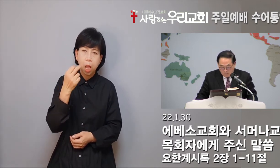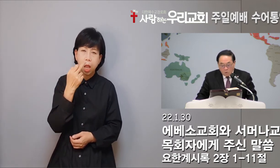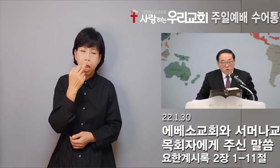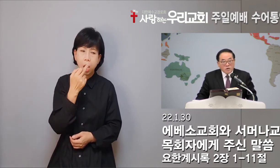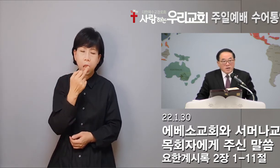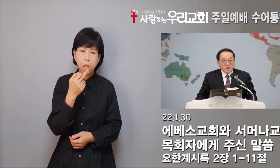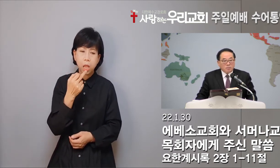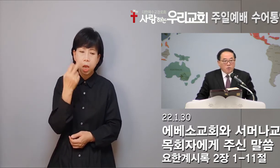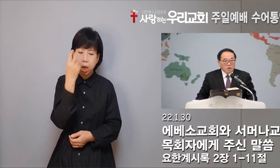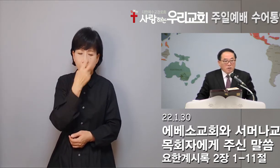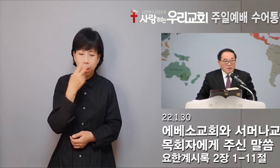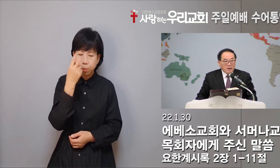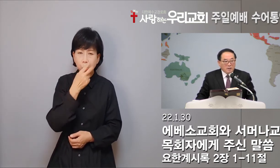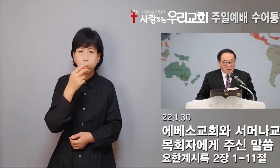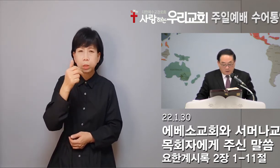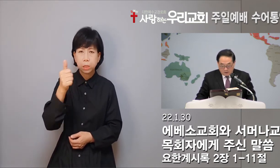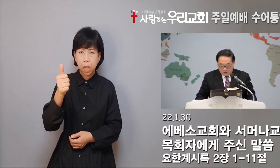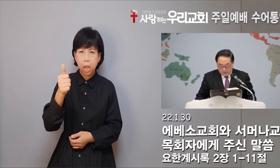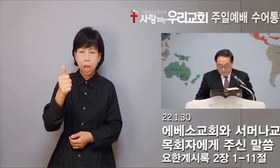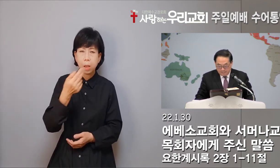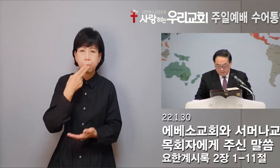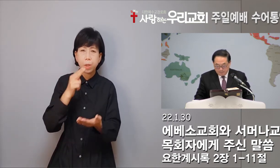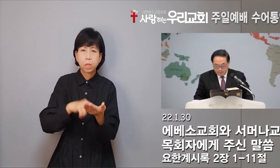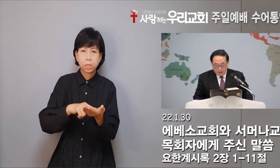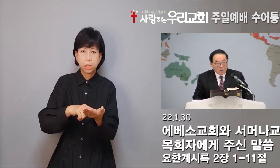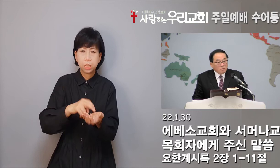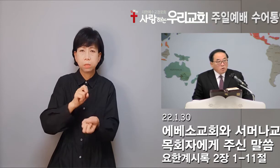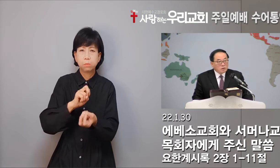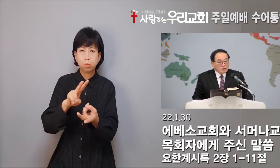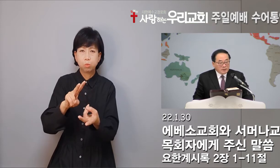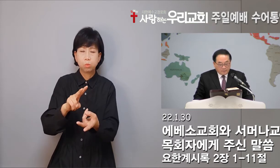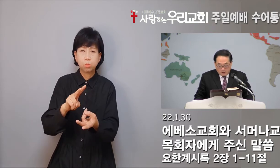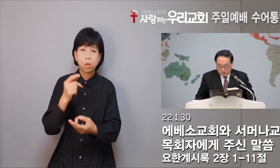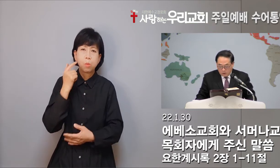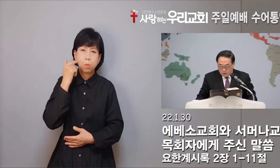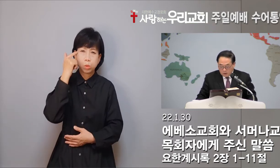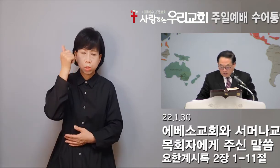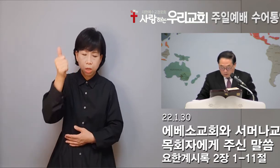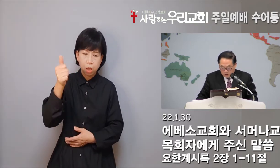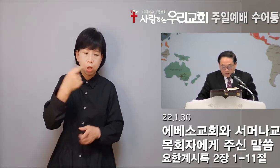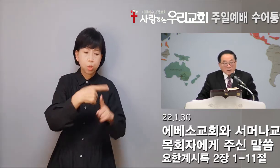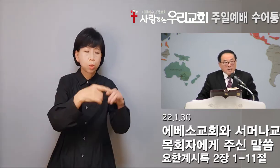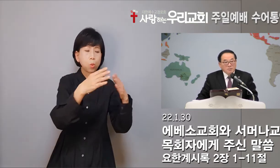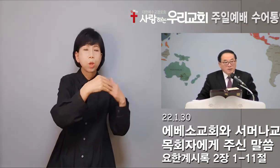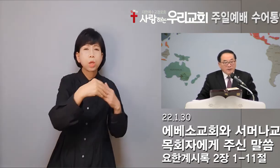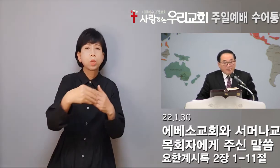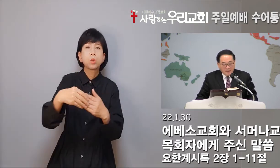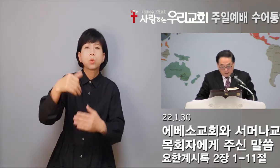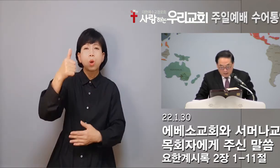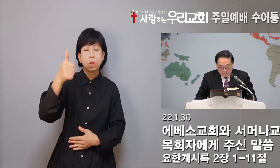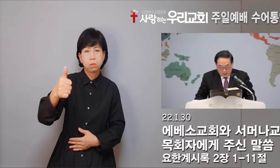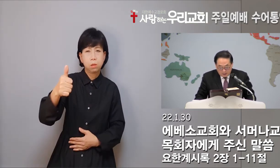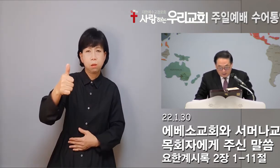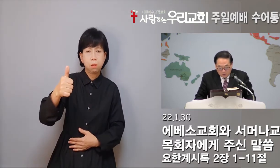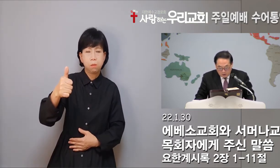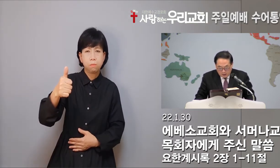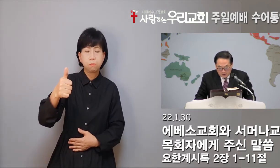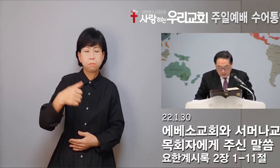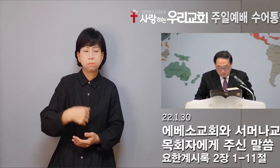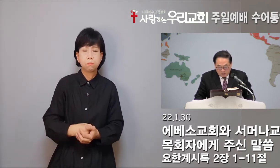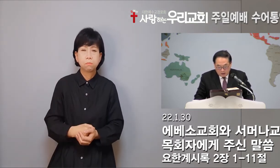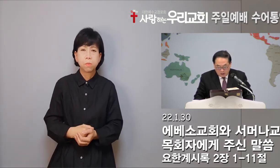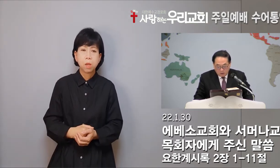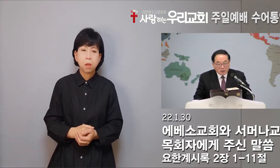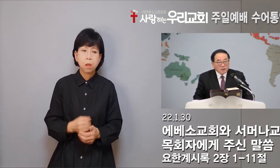말하자면 목회자에게 보내졌다 그러는 것입니다. 목사는 교회를 인도하는 자입니다. 마치